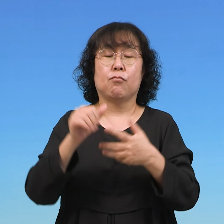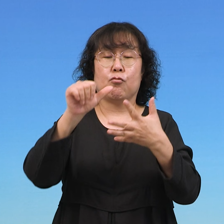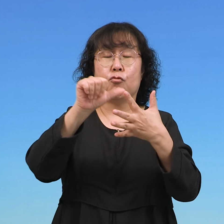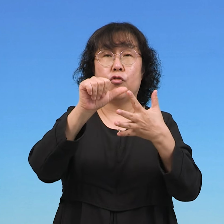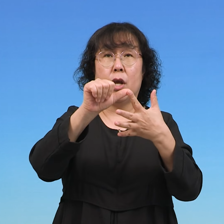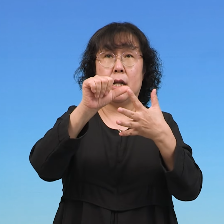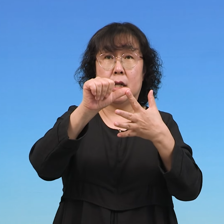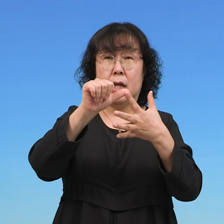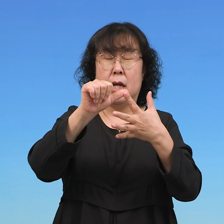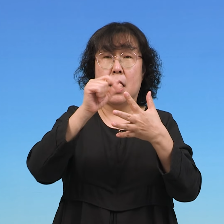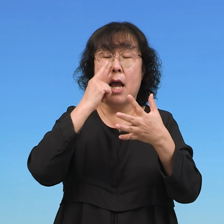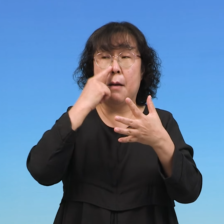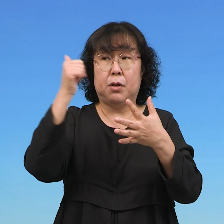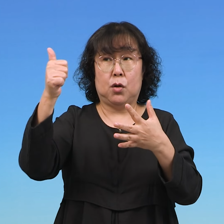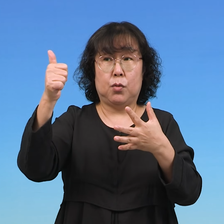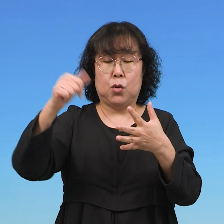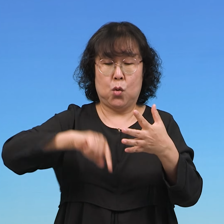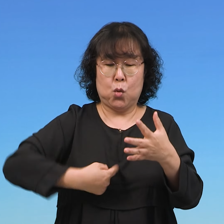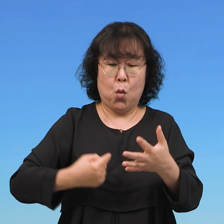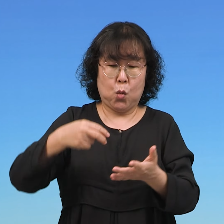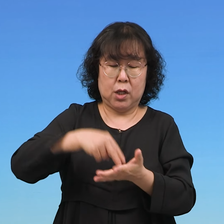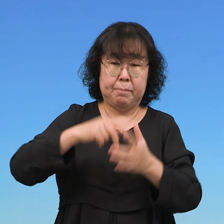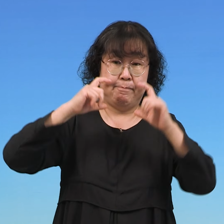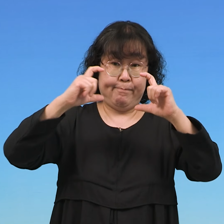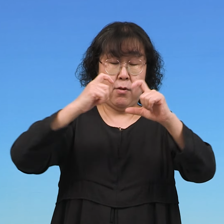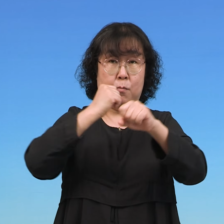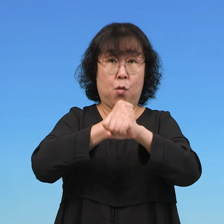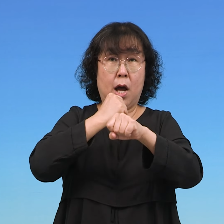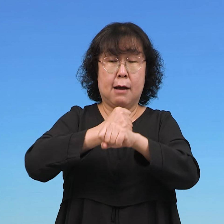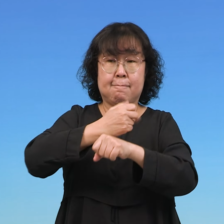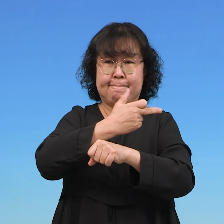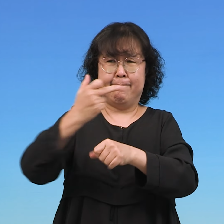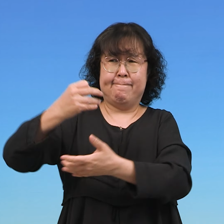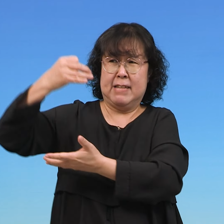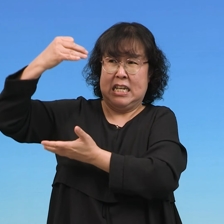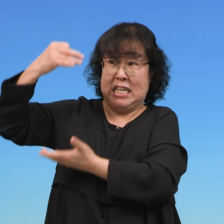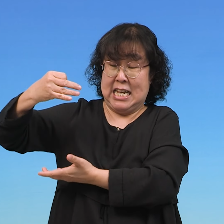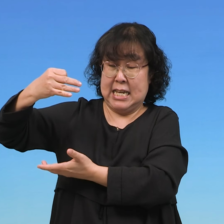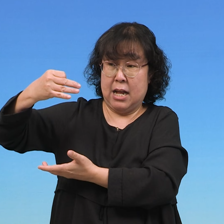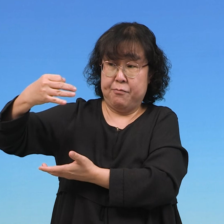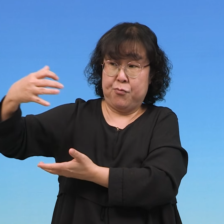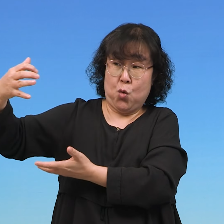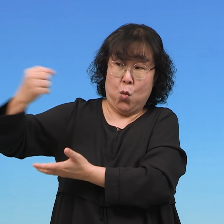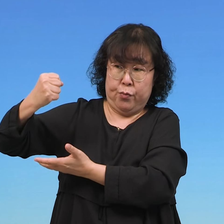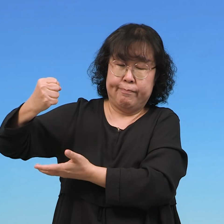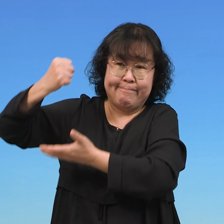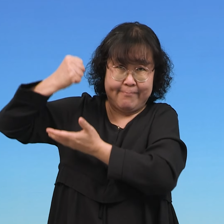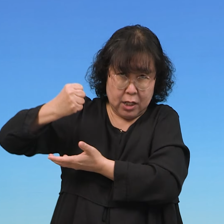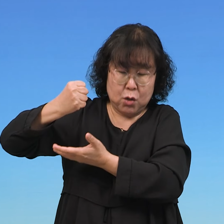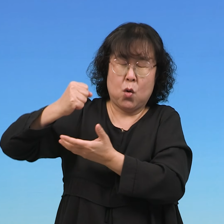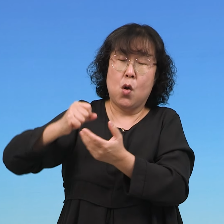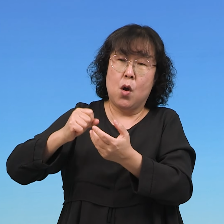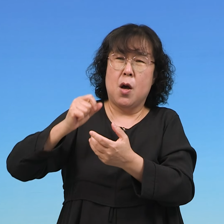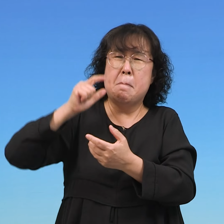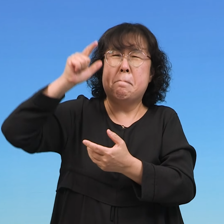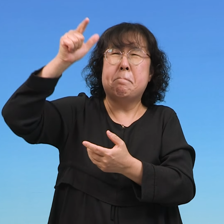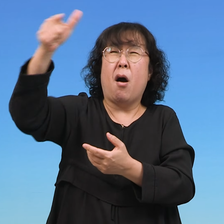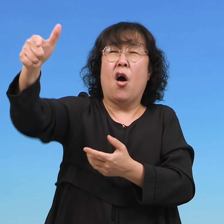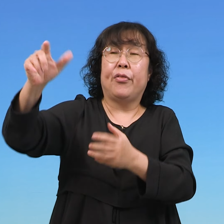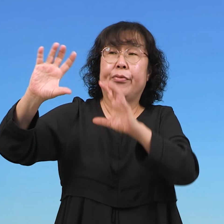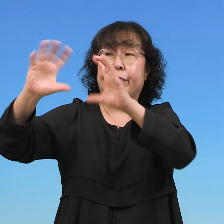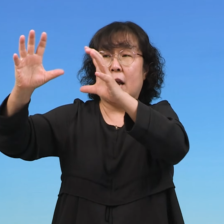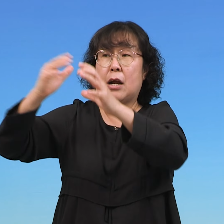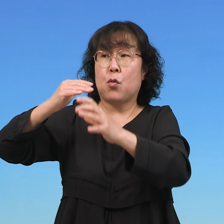둘째 아들이 아버지로부터 독립을 선언하고 엄청난 재산을 가지고 이제 그 먼 나라로